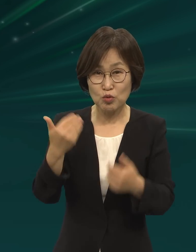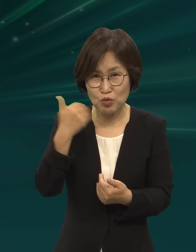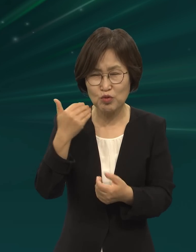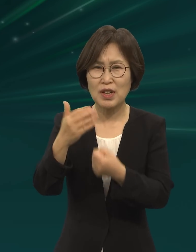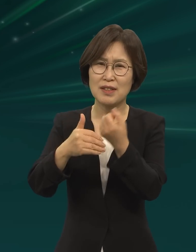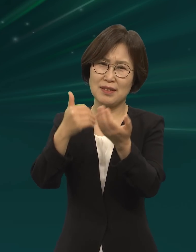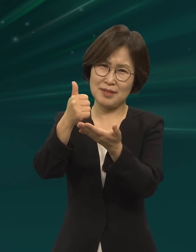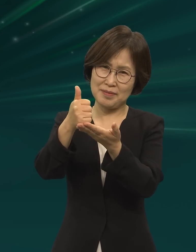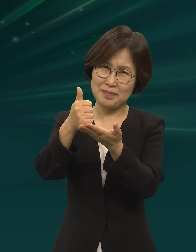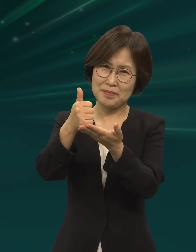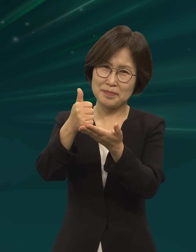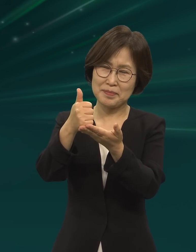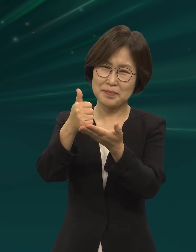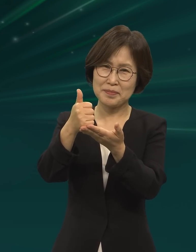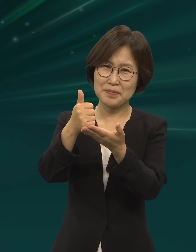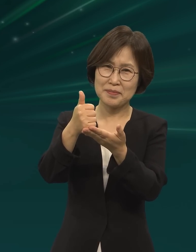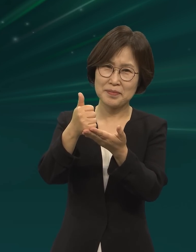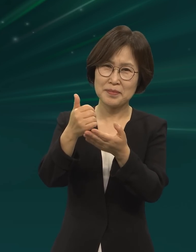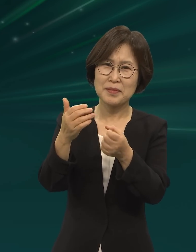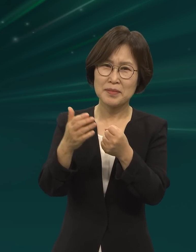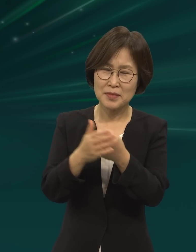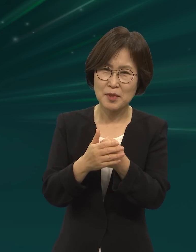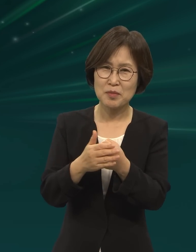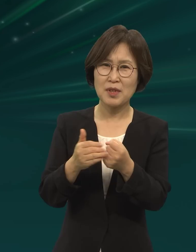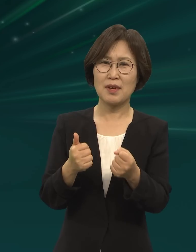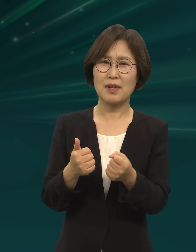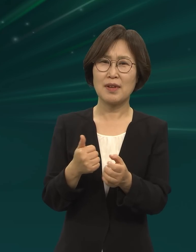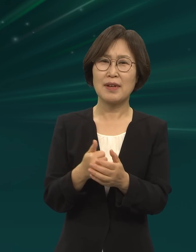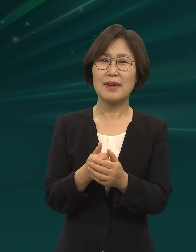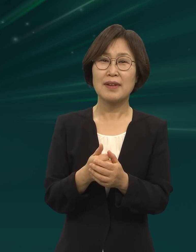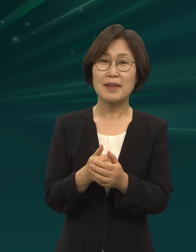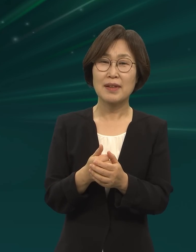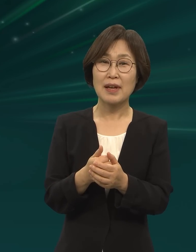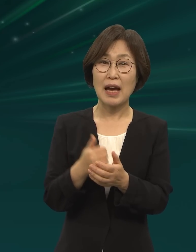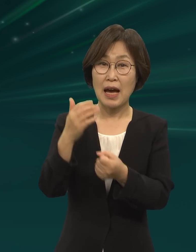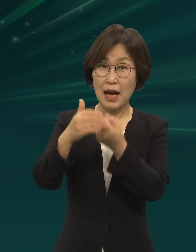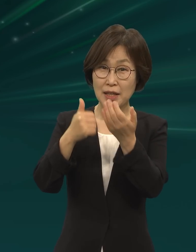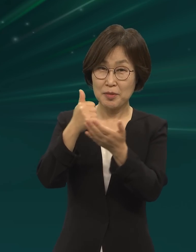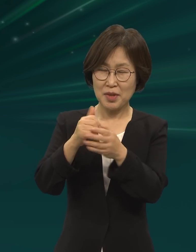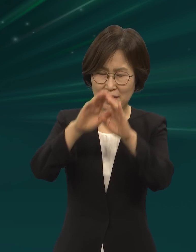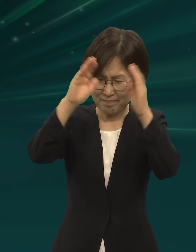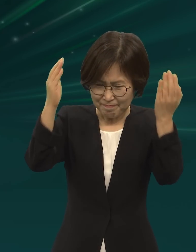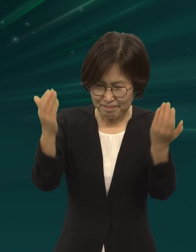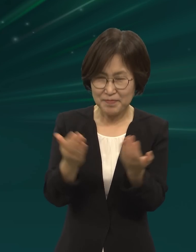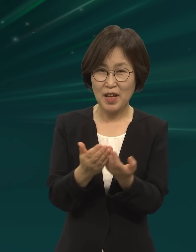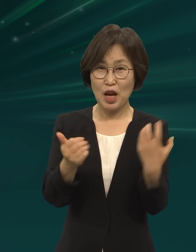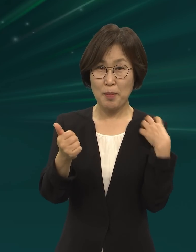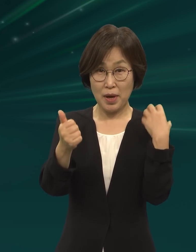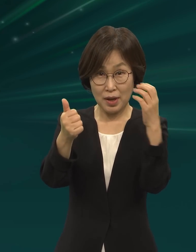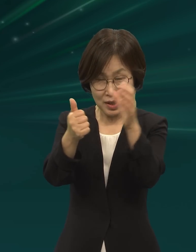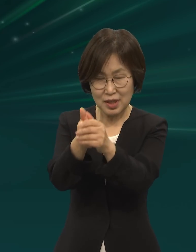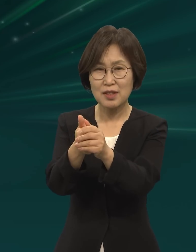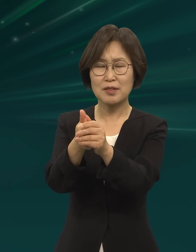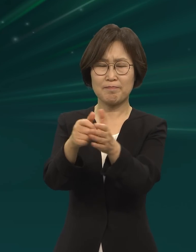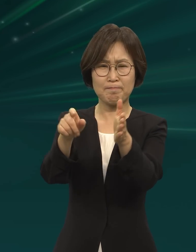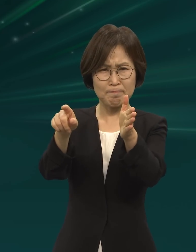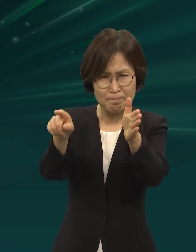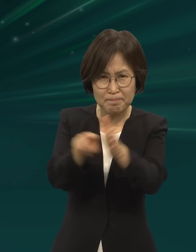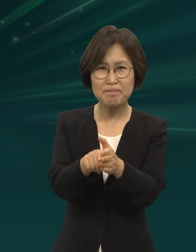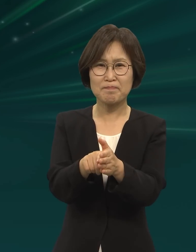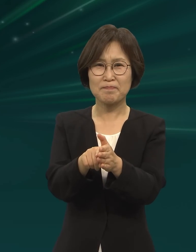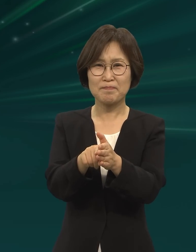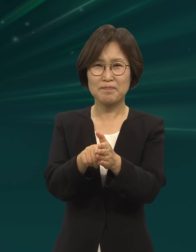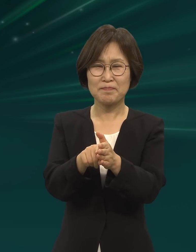그래서 하나님께서 자녀 축복 주셨기 때문에 하나님께 맡기고 우리 믿음으로 받자.